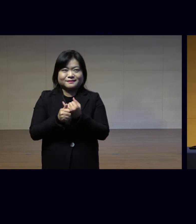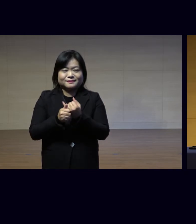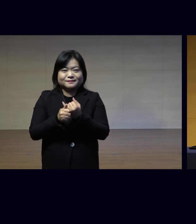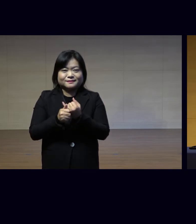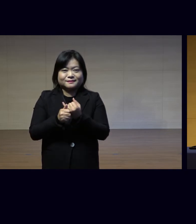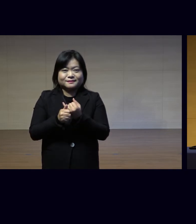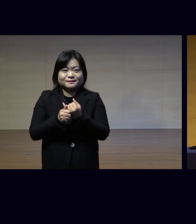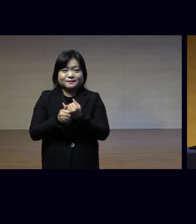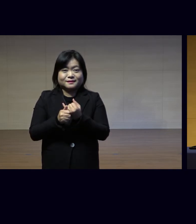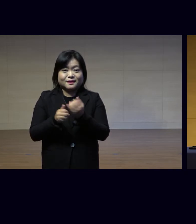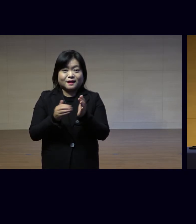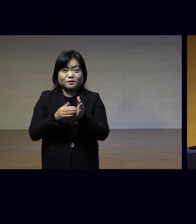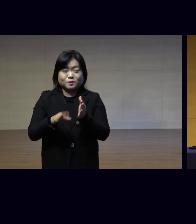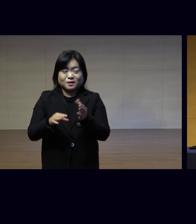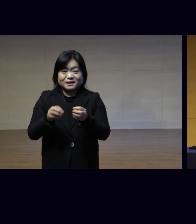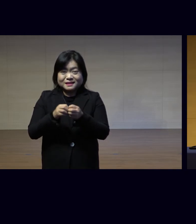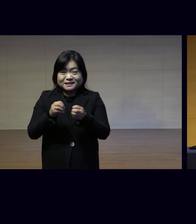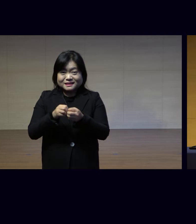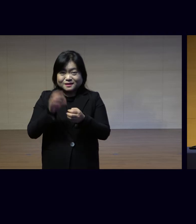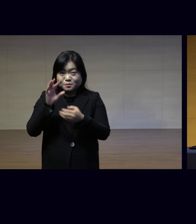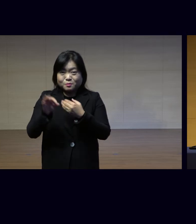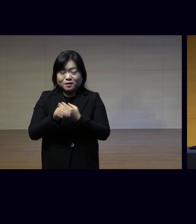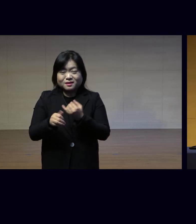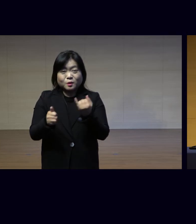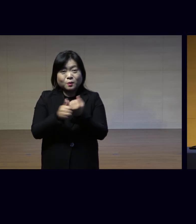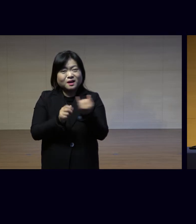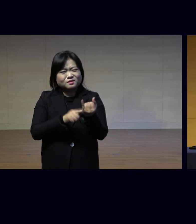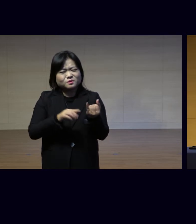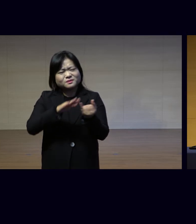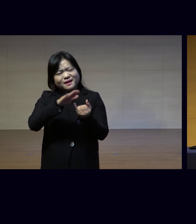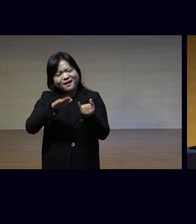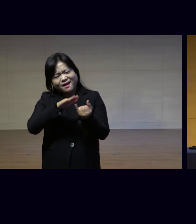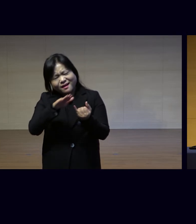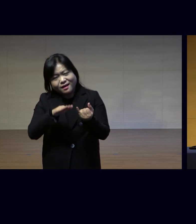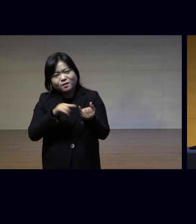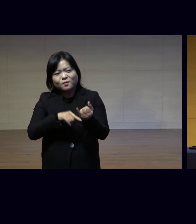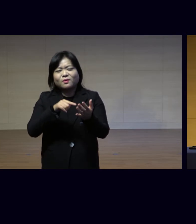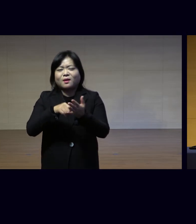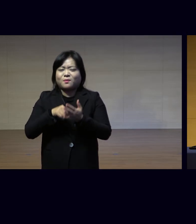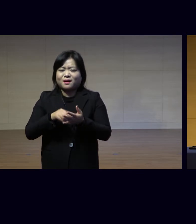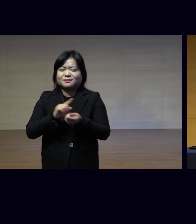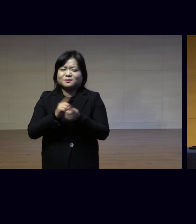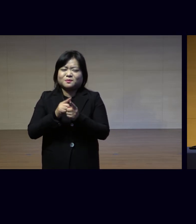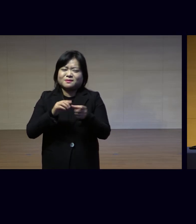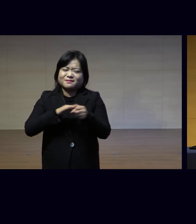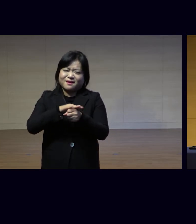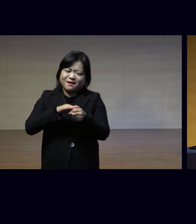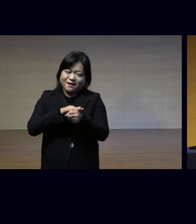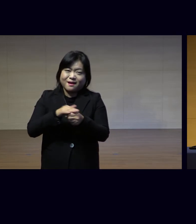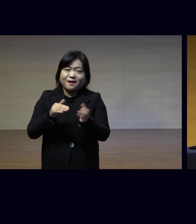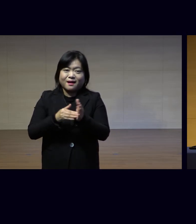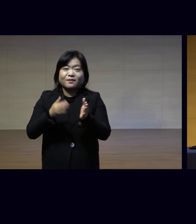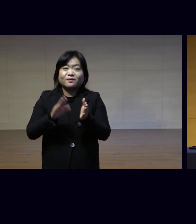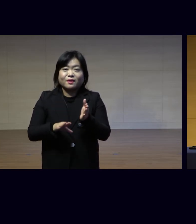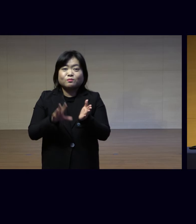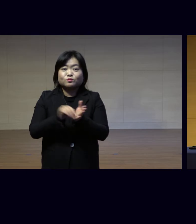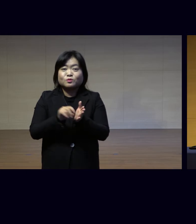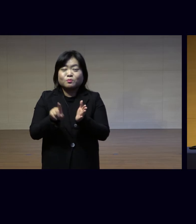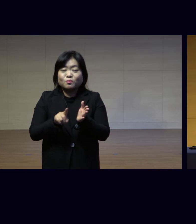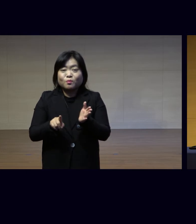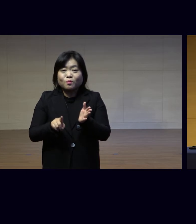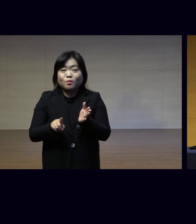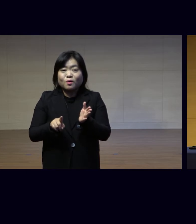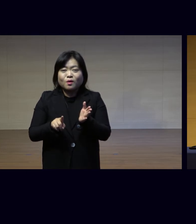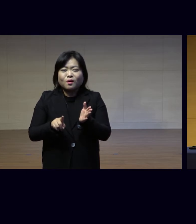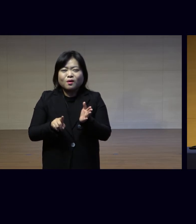뭐 그 사람의 글을 보면 정말 사랑한 걸로 나와요. 정말 사랑했는데 문제는 만나기도 전에